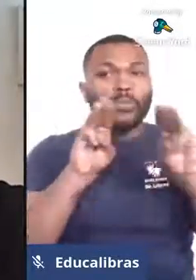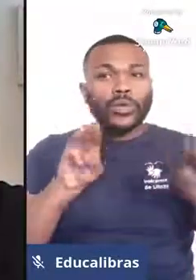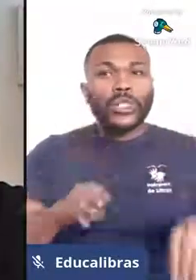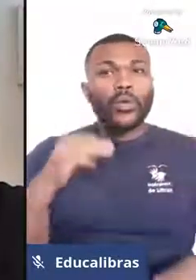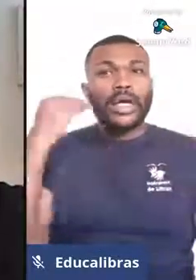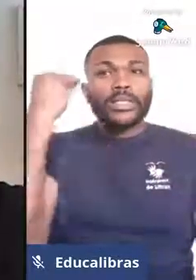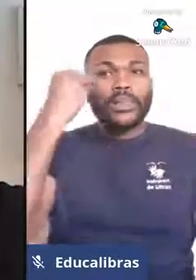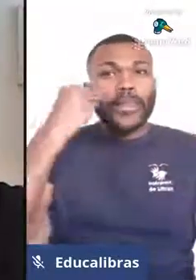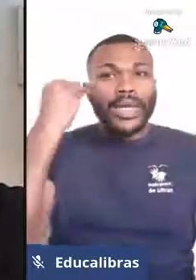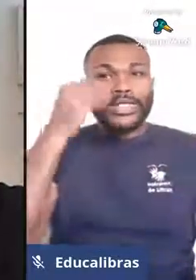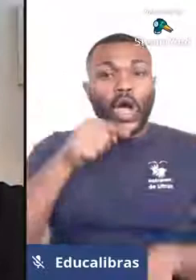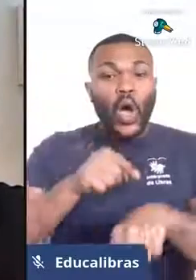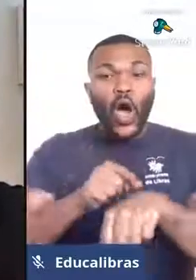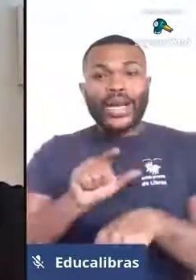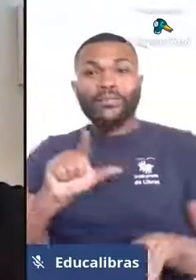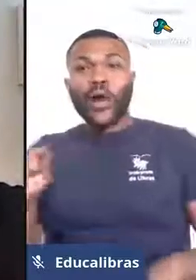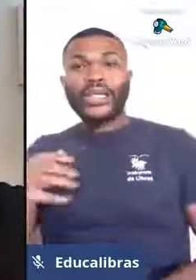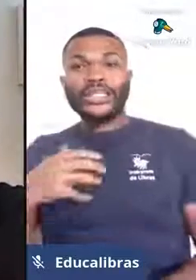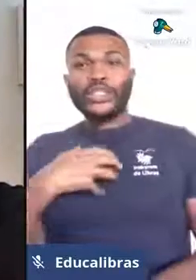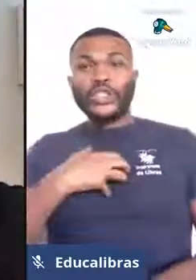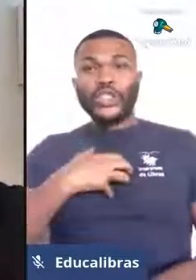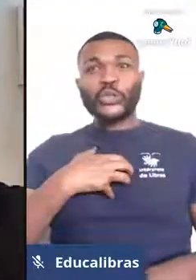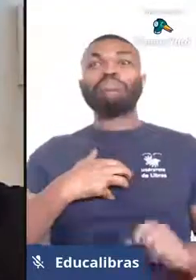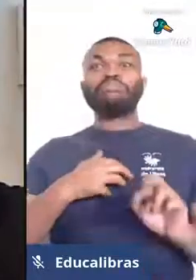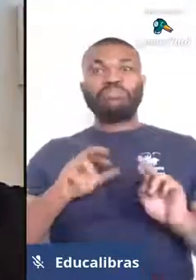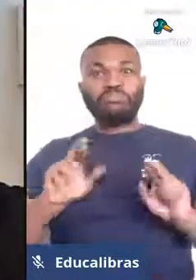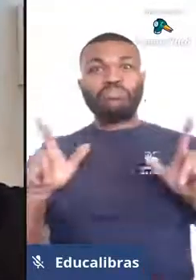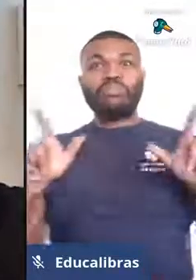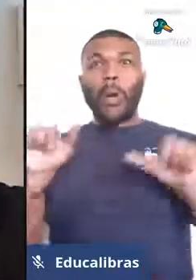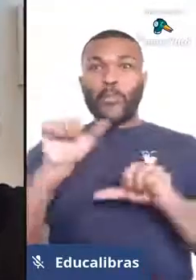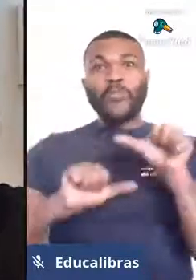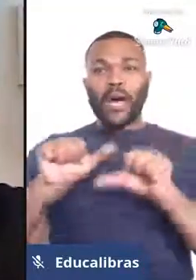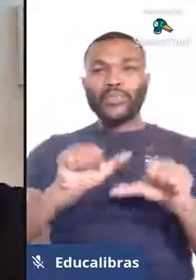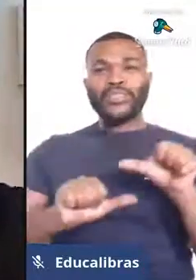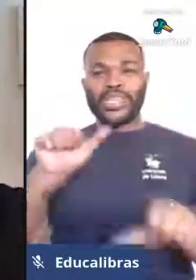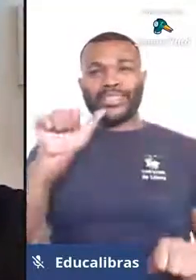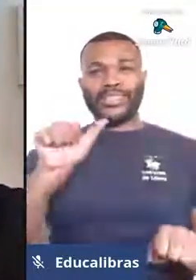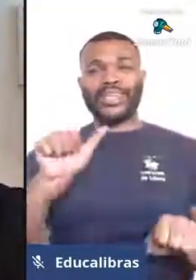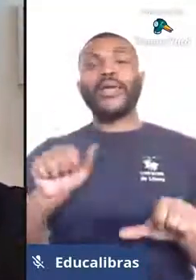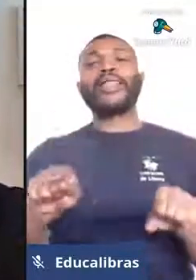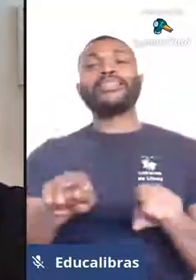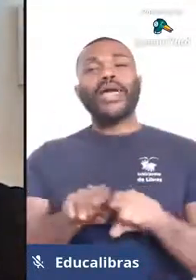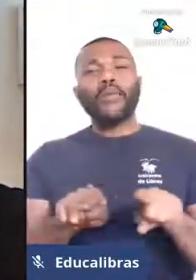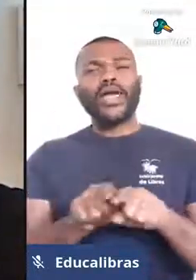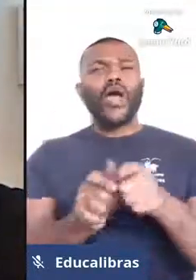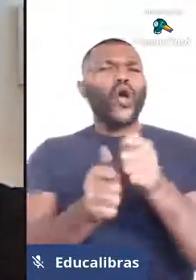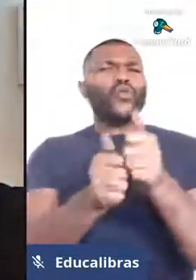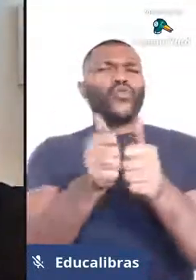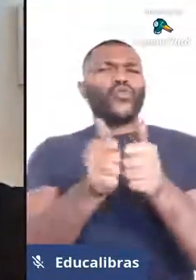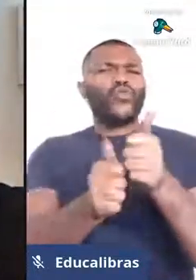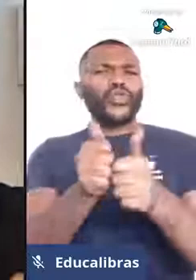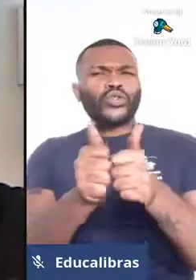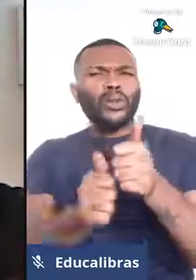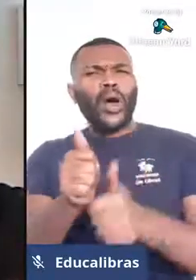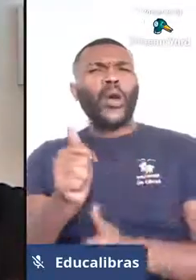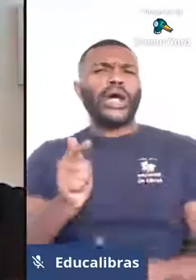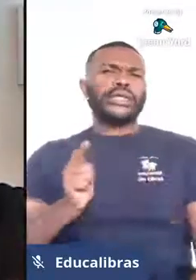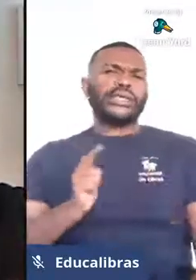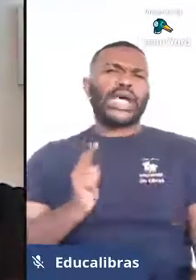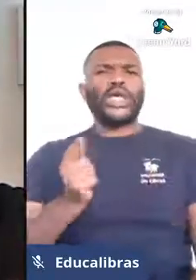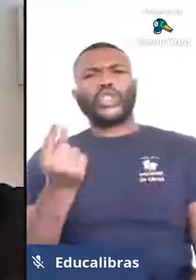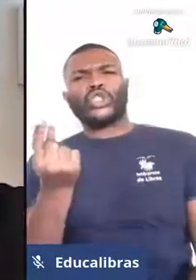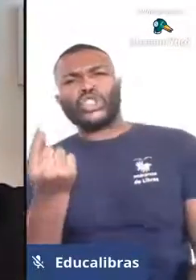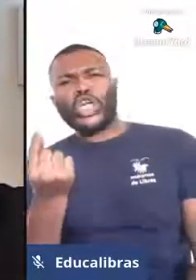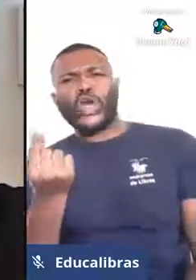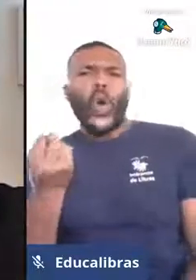E eu acho, então, que talvez o festival tenha outro nome, talvez tenha mais dinheiro, menos dinheiro, mas essas coisas nos